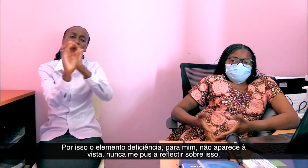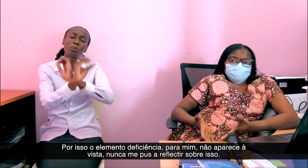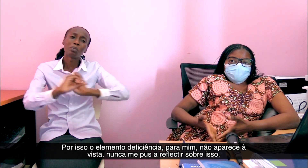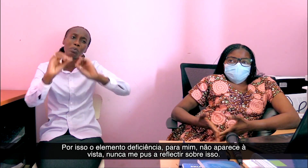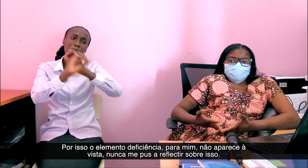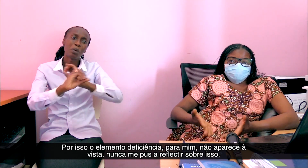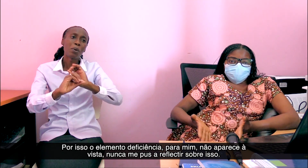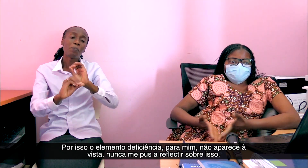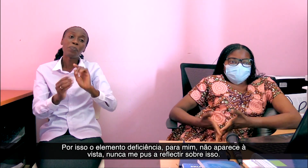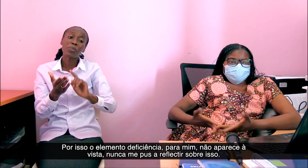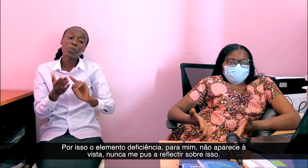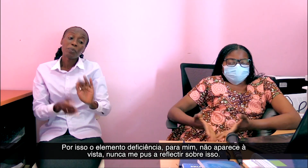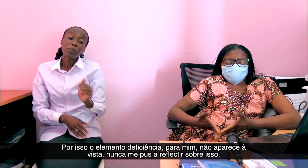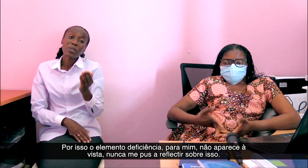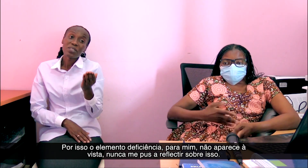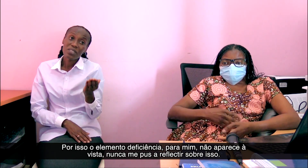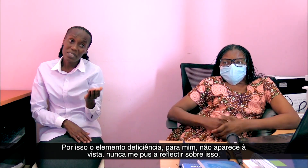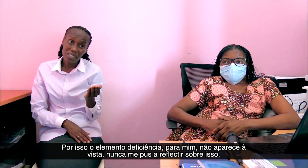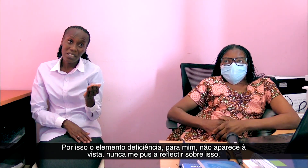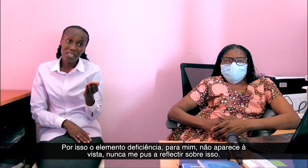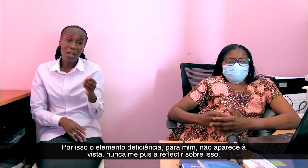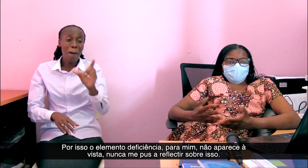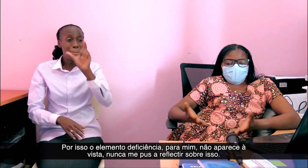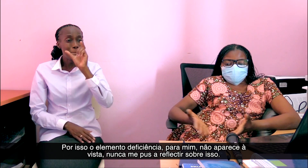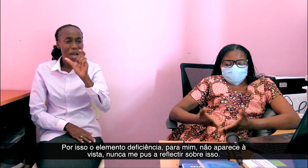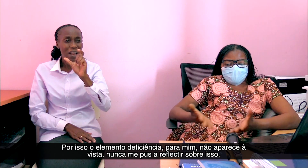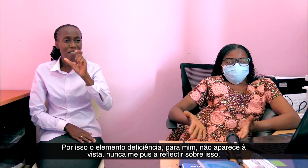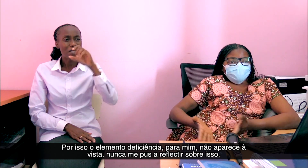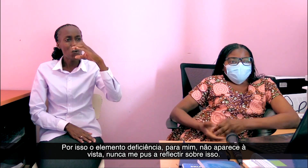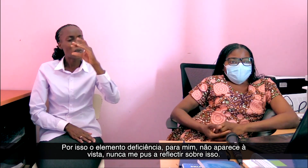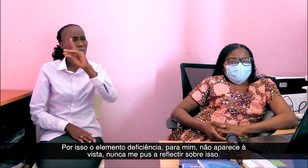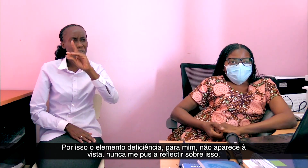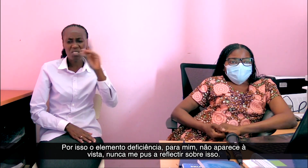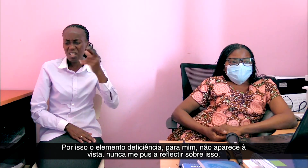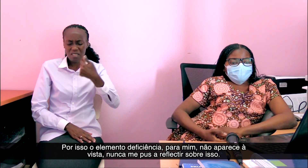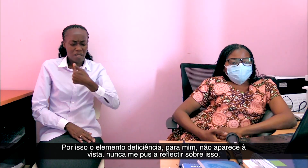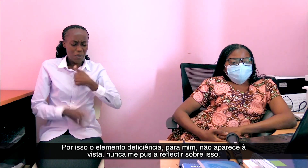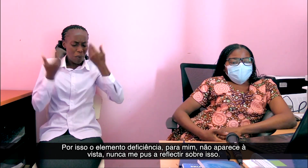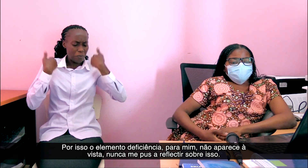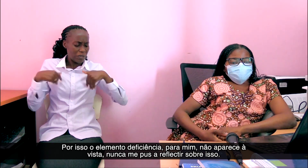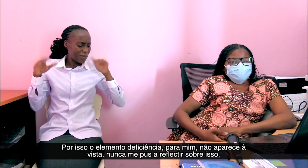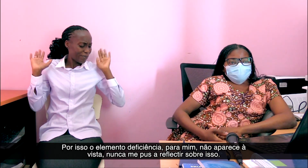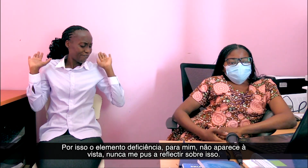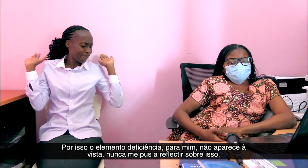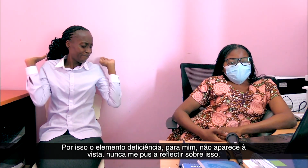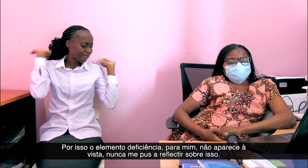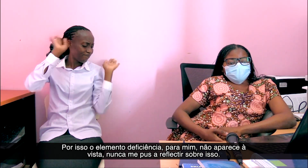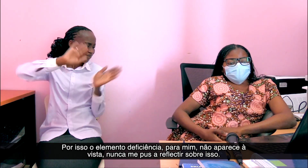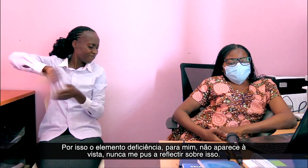o elemento de deficiência para mim não aparece à vista. Não aparece, nunca me pus a refletir